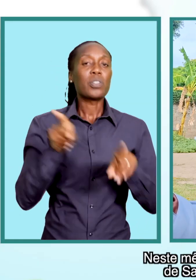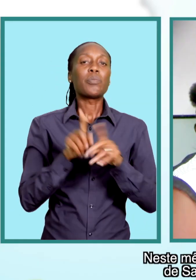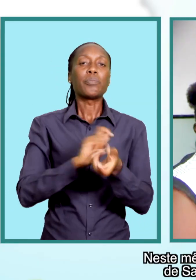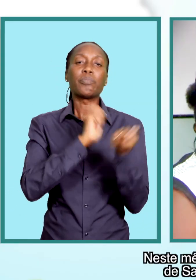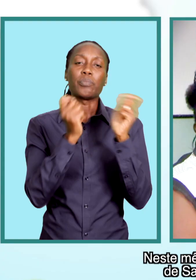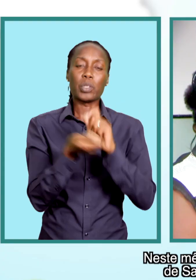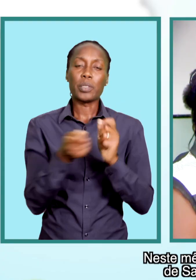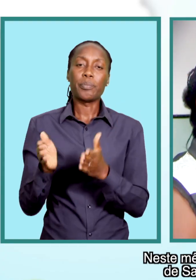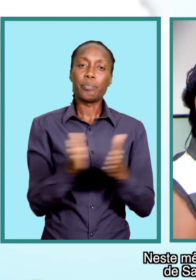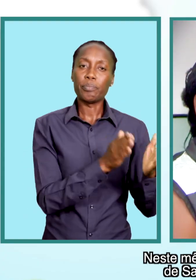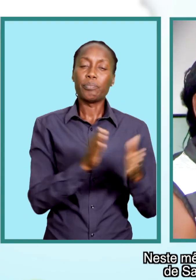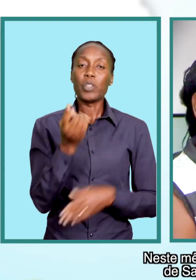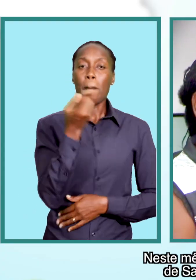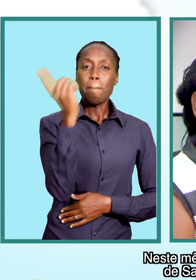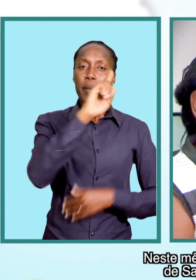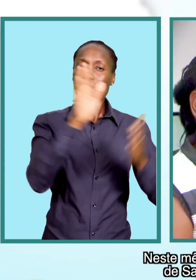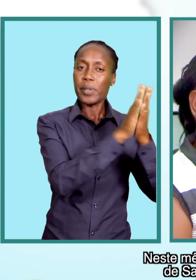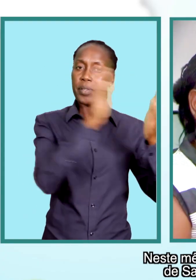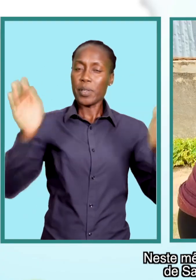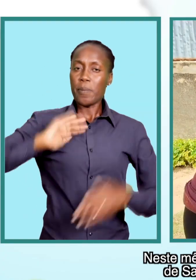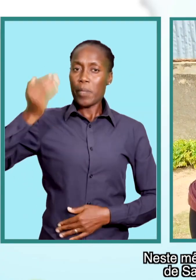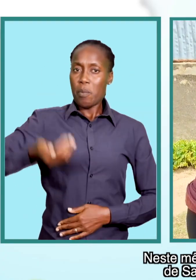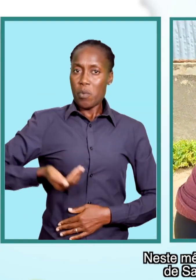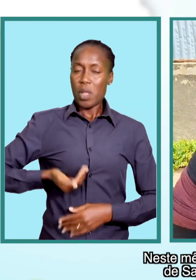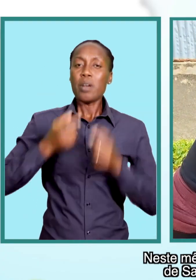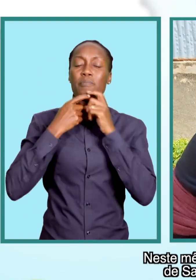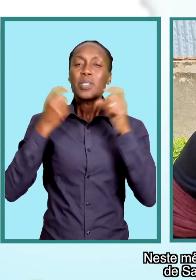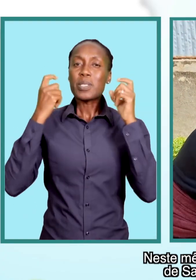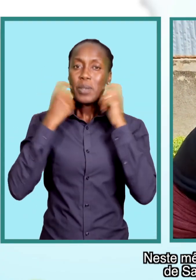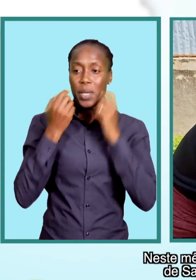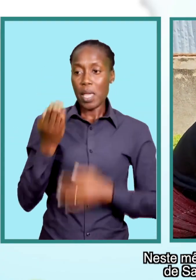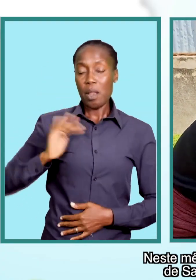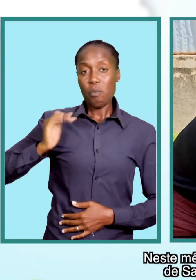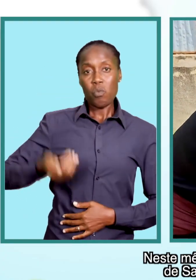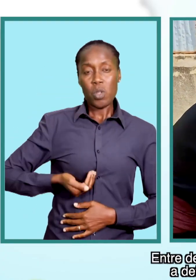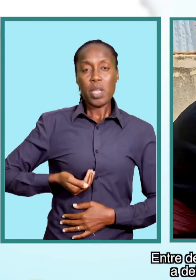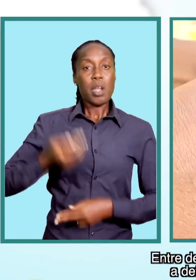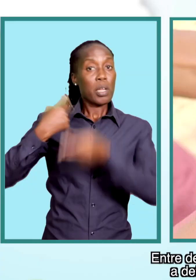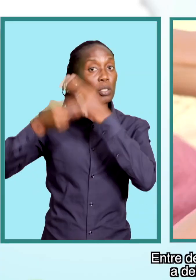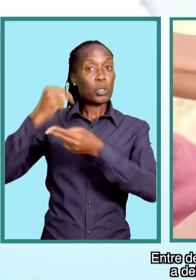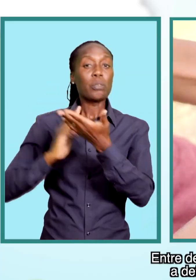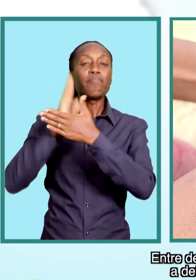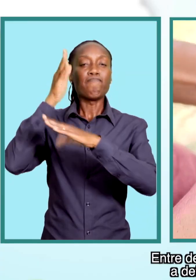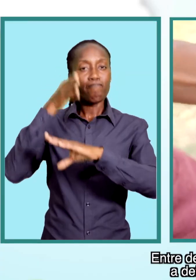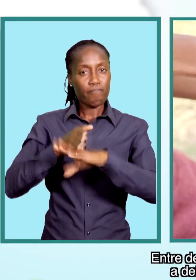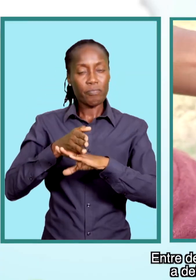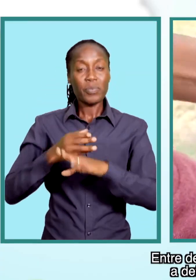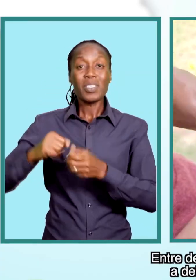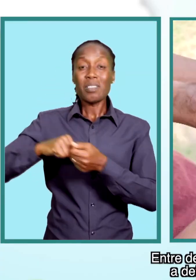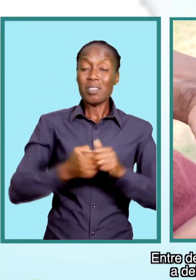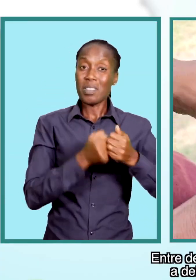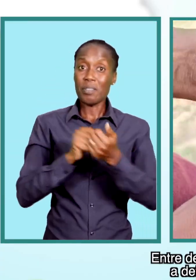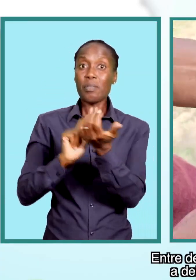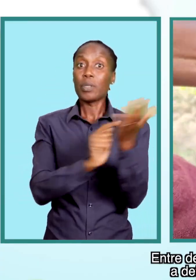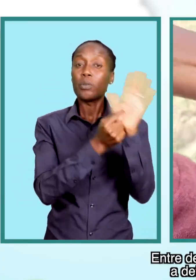maneira. Neste mês da mulher moçambicana, a história de Samira é um exemplo de superação. Entre desafios e